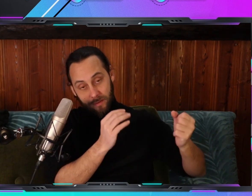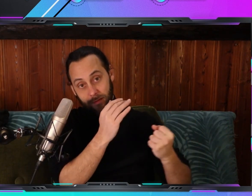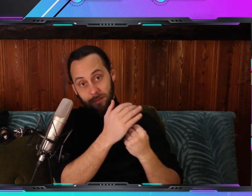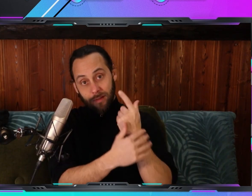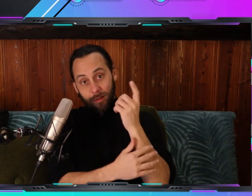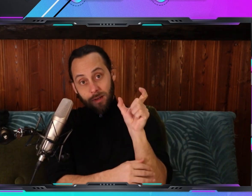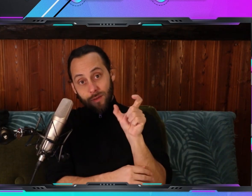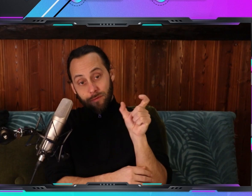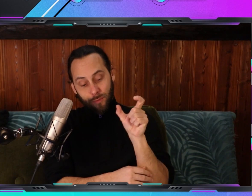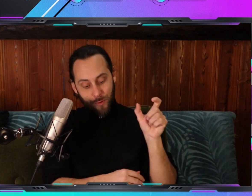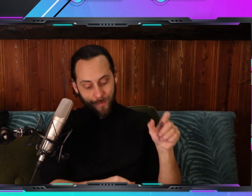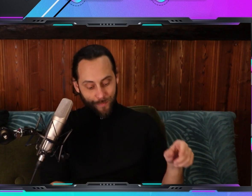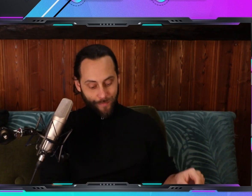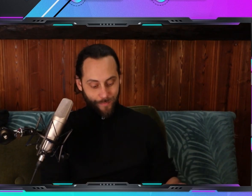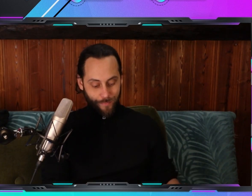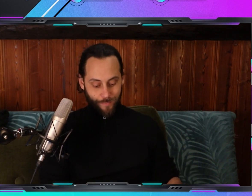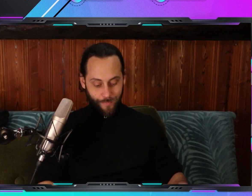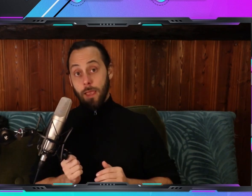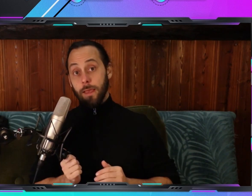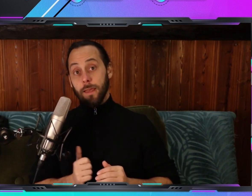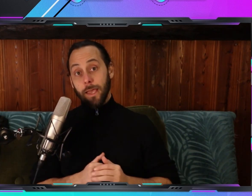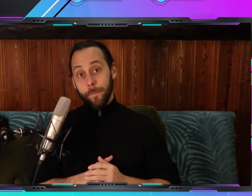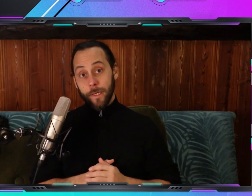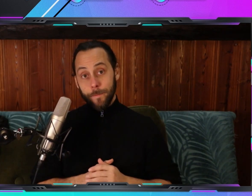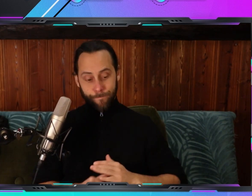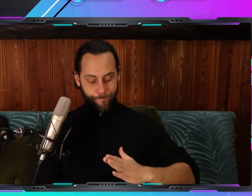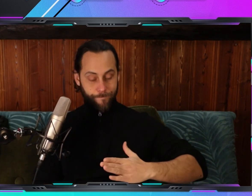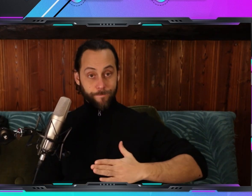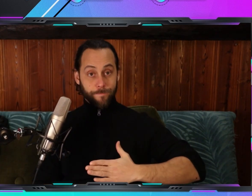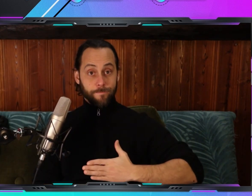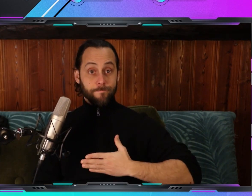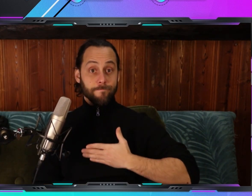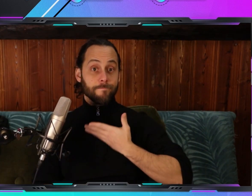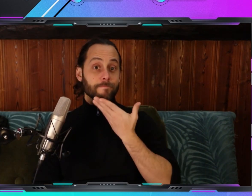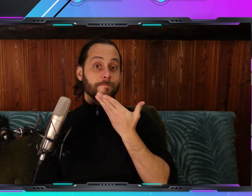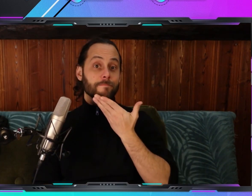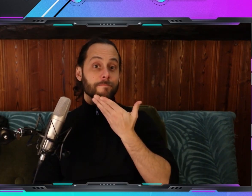Paf! Les nouveaux mots. Aimer.